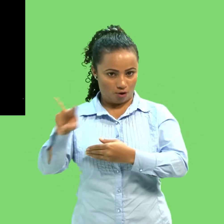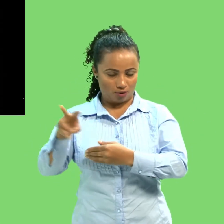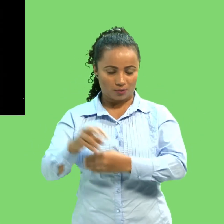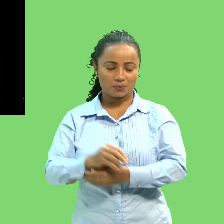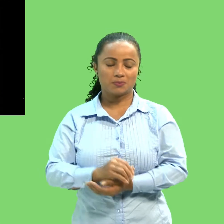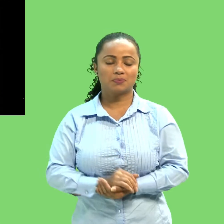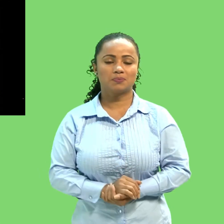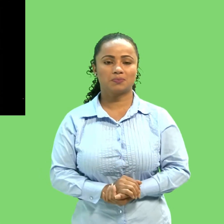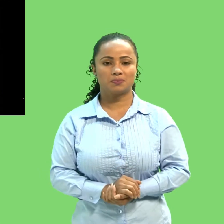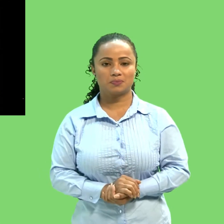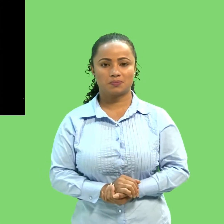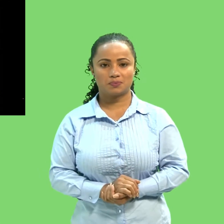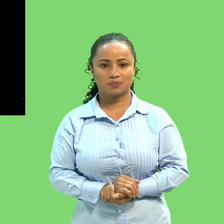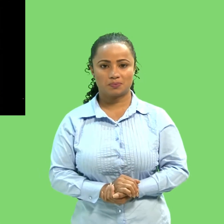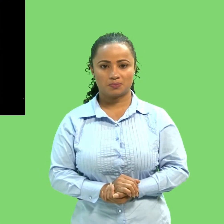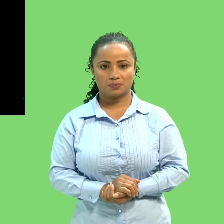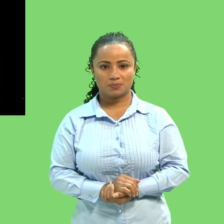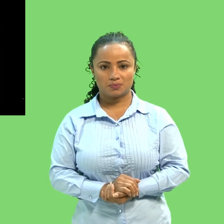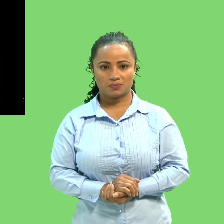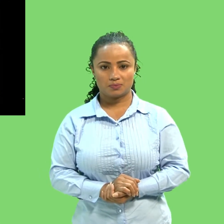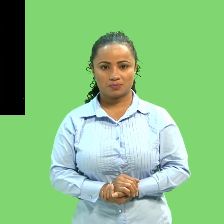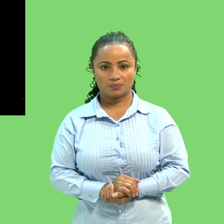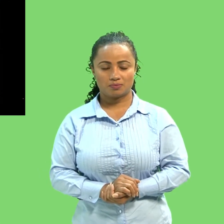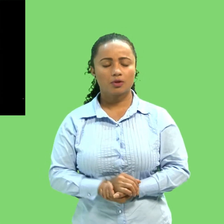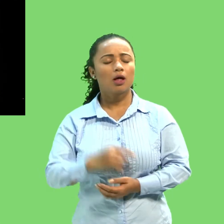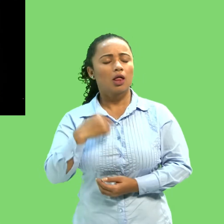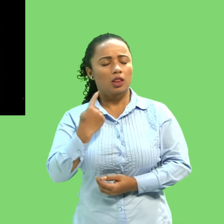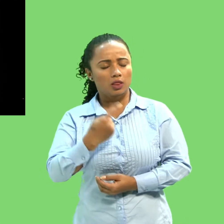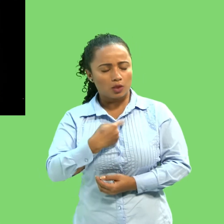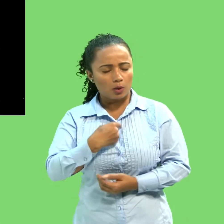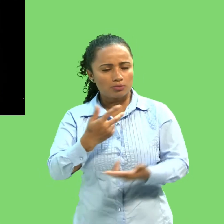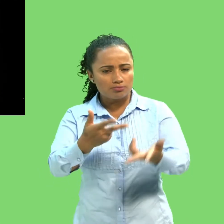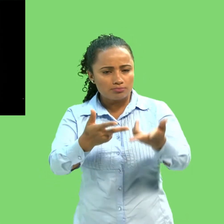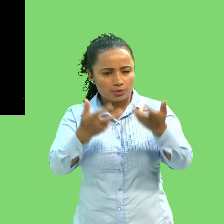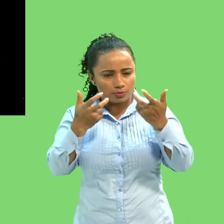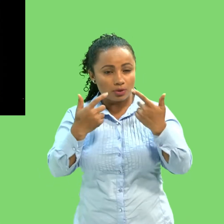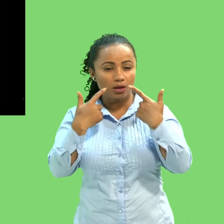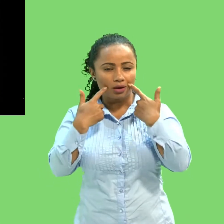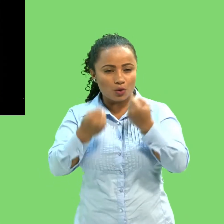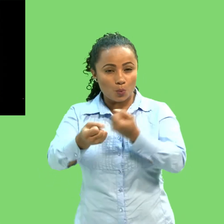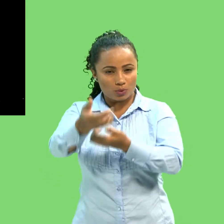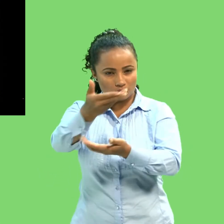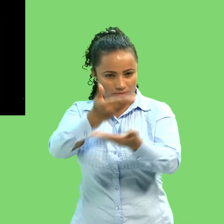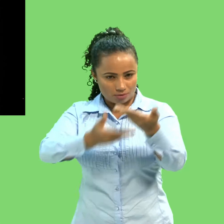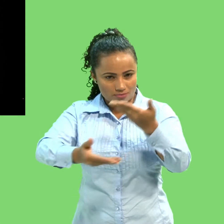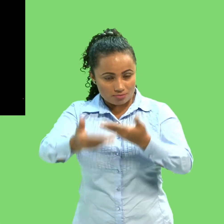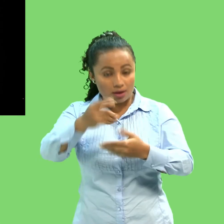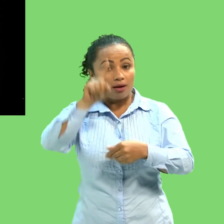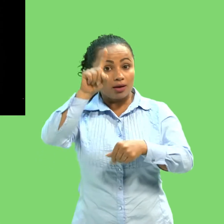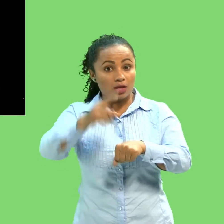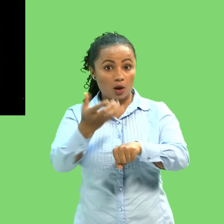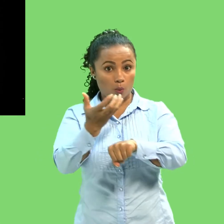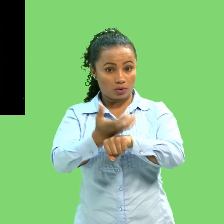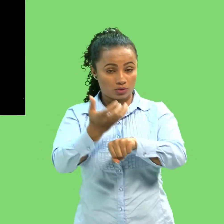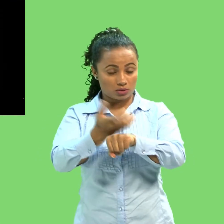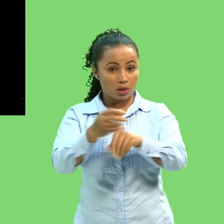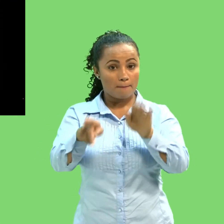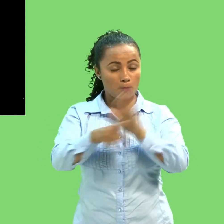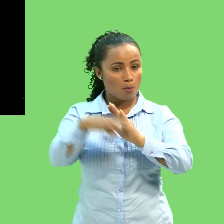No tópico C, temos que a linguística aplicada ela é uma disciplina